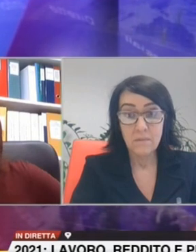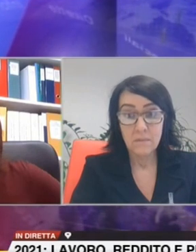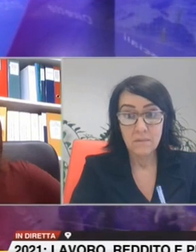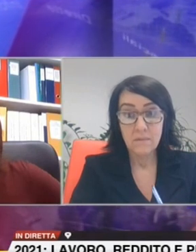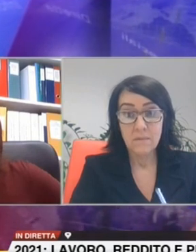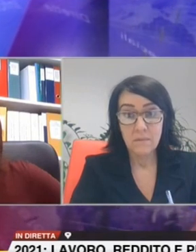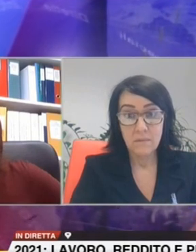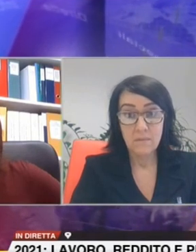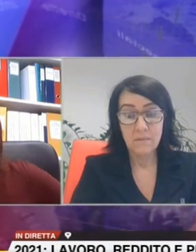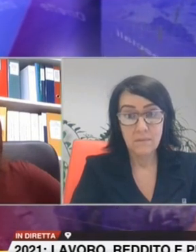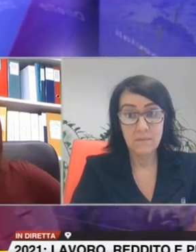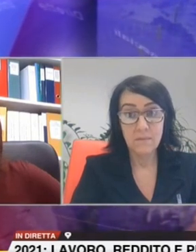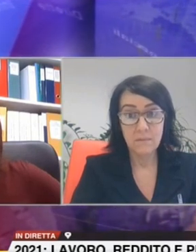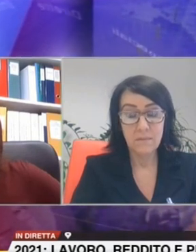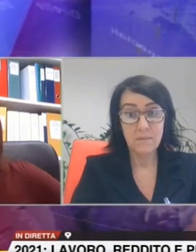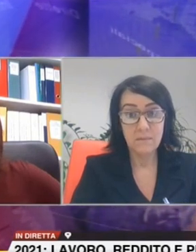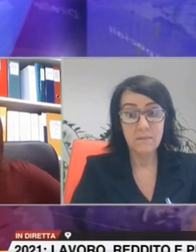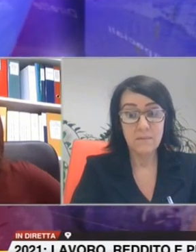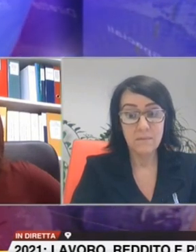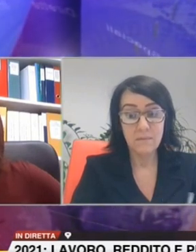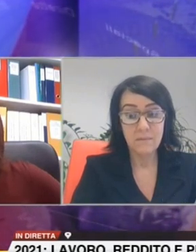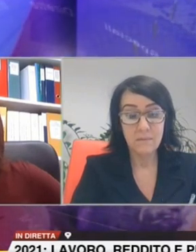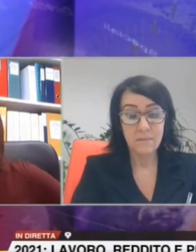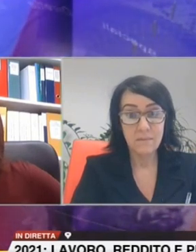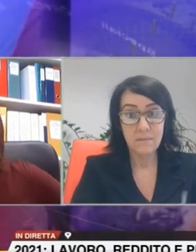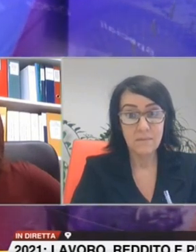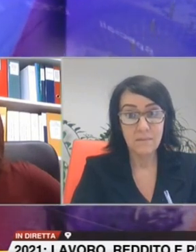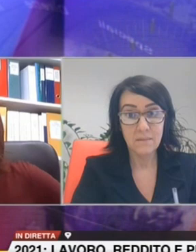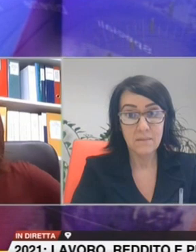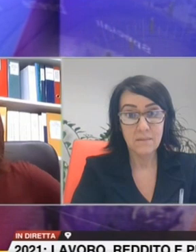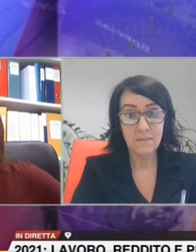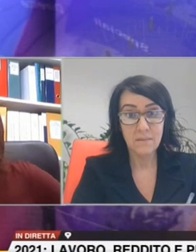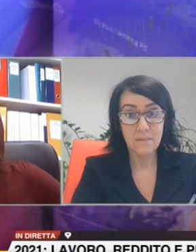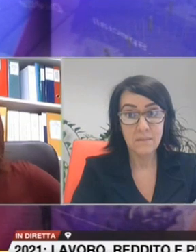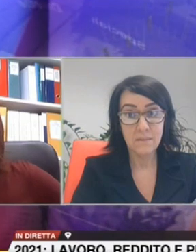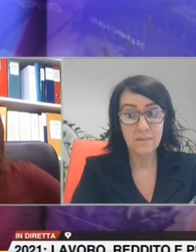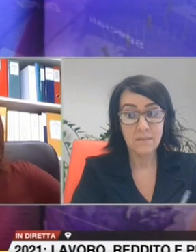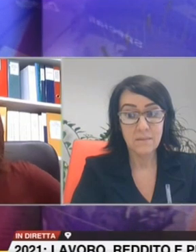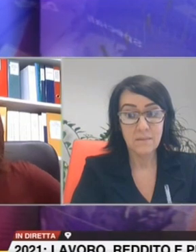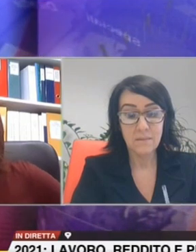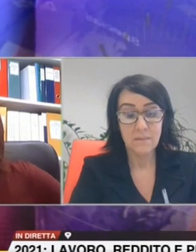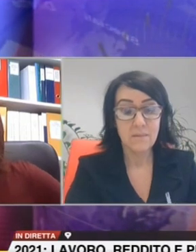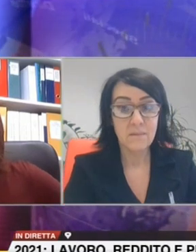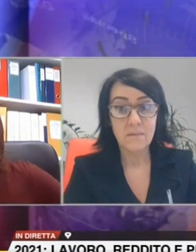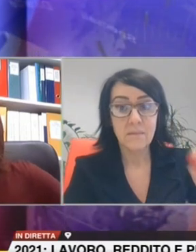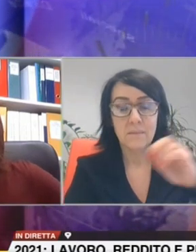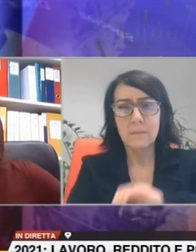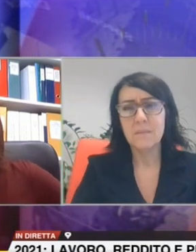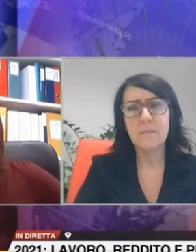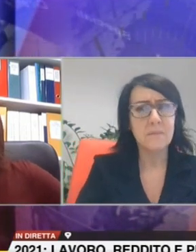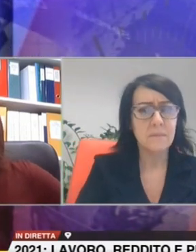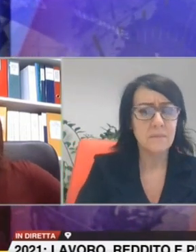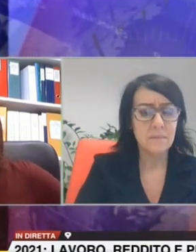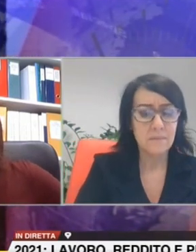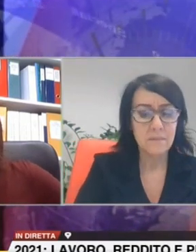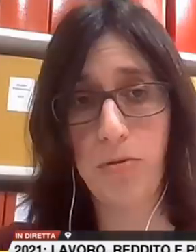telespettatore, nel senso che probabilmente non c'è stato questo accordo e lui si è trovato spalmato nei mesi la tredicesima. Bah,